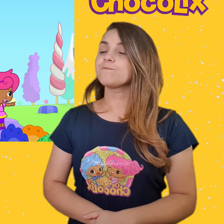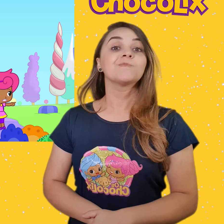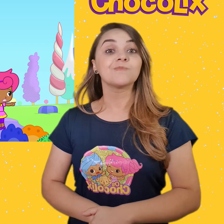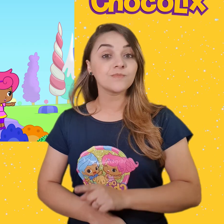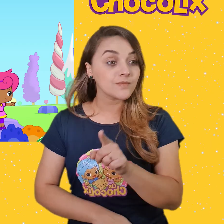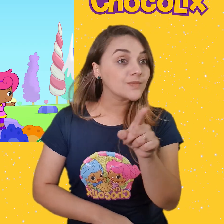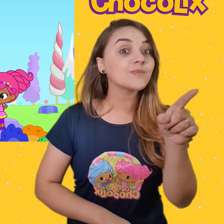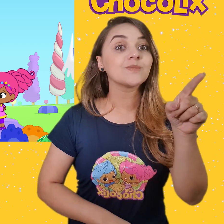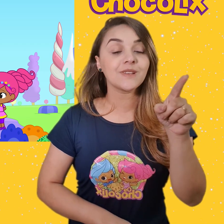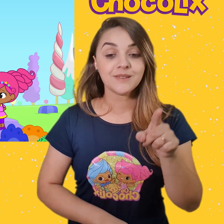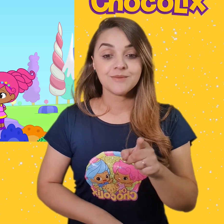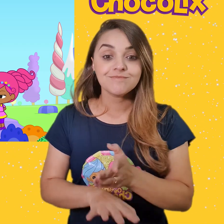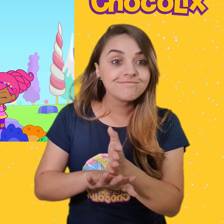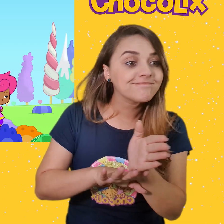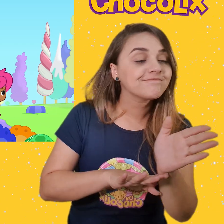Vamos por ali, então.